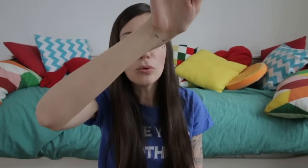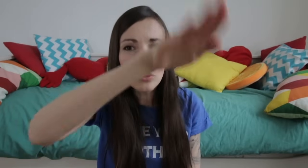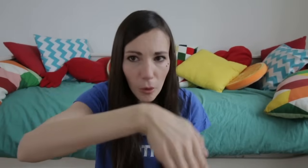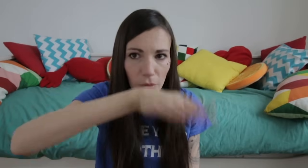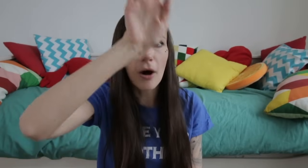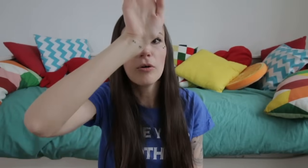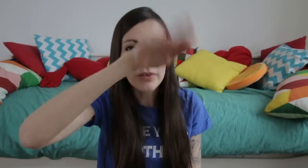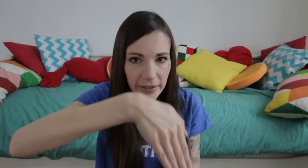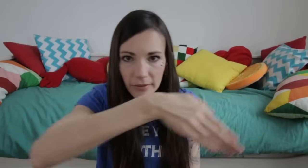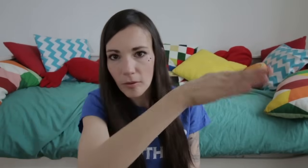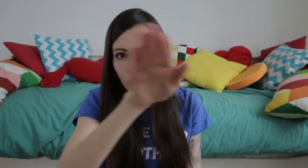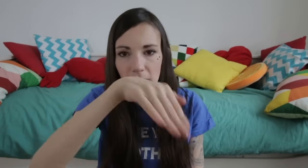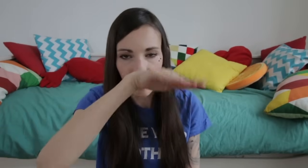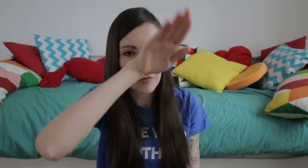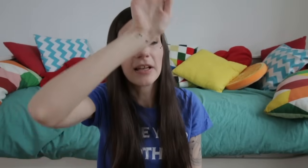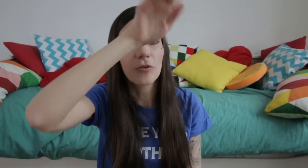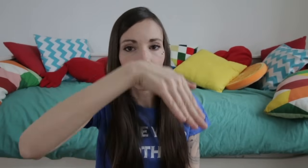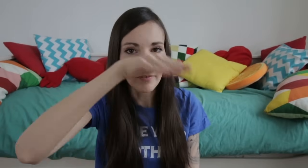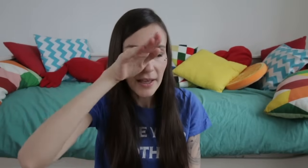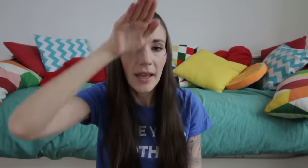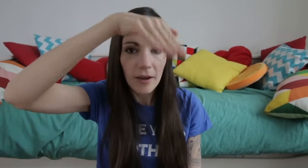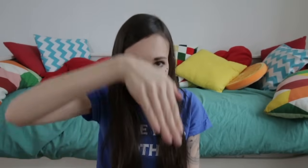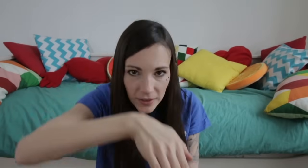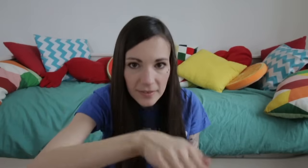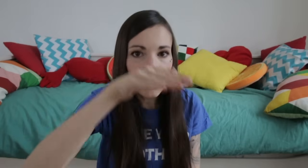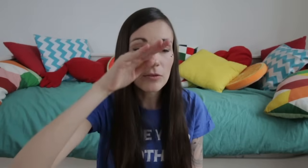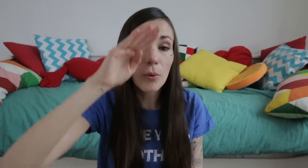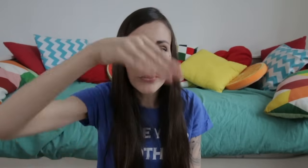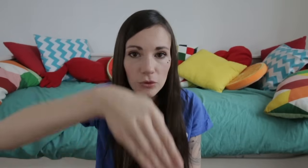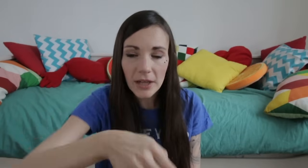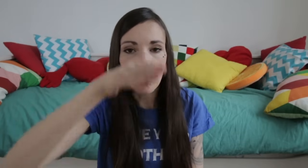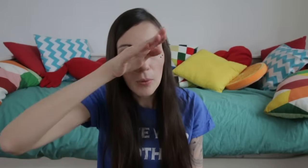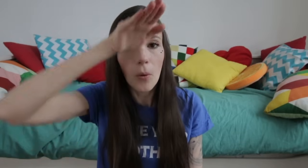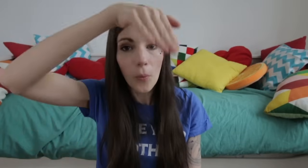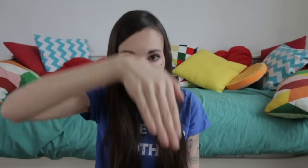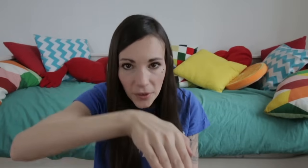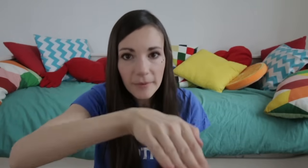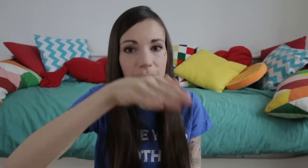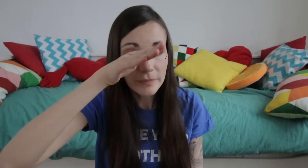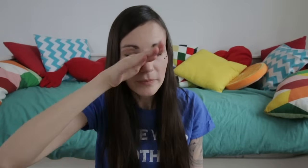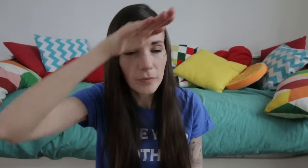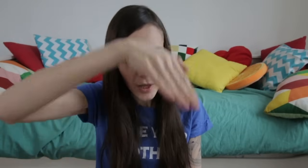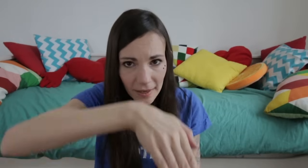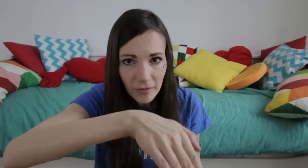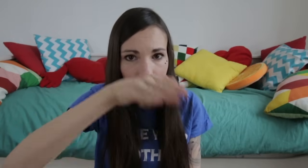On peut la relever. Et on fait la trompe avec. On fait cette bosse de la trompe. éléphant.